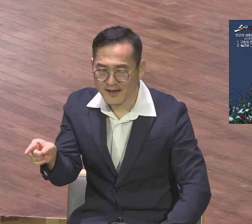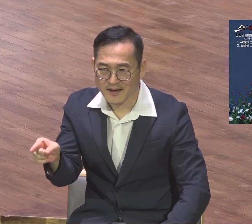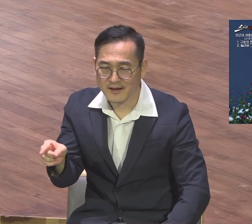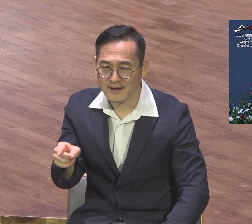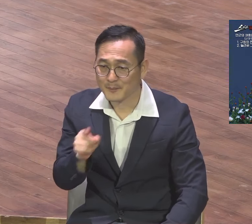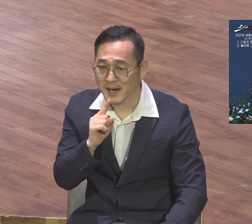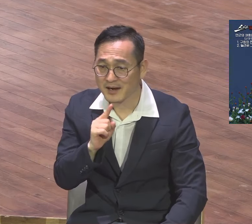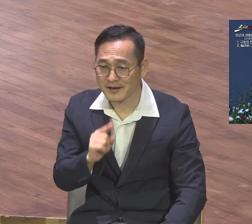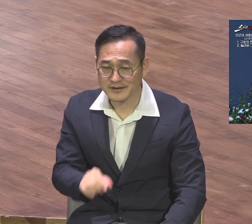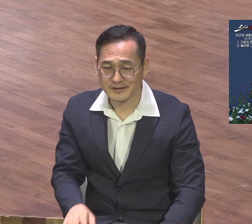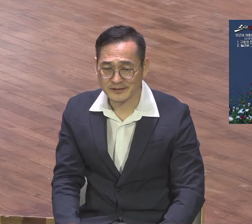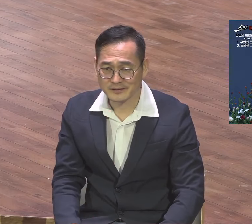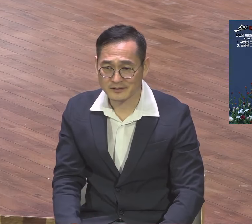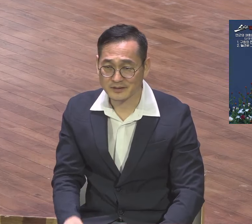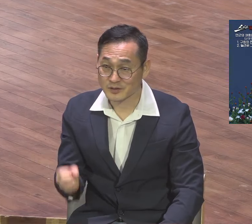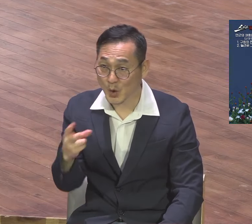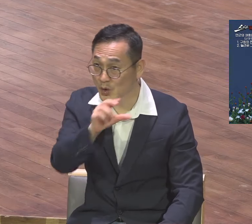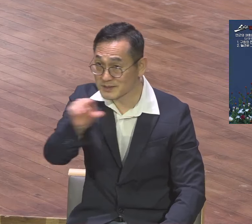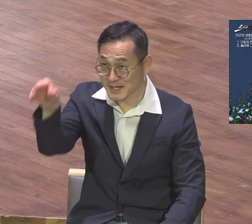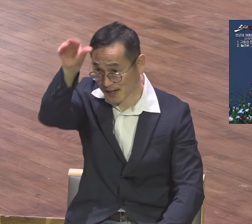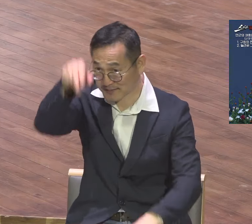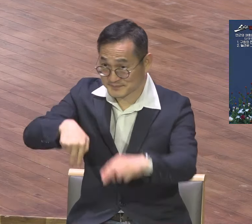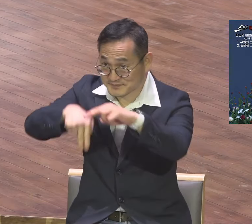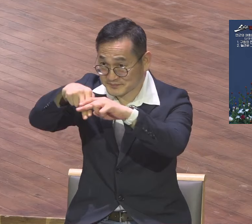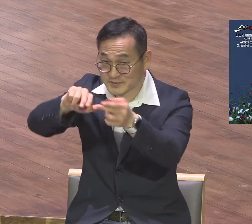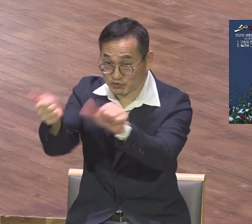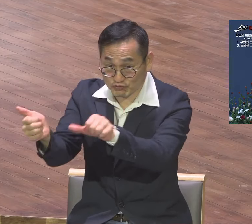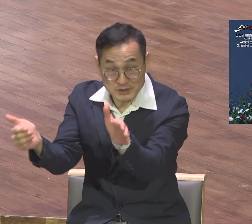말 메시아는 십자가 대속으로 끝난 것이 아니고